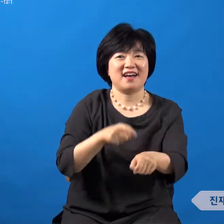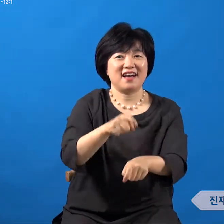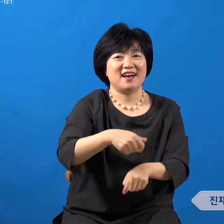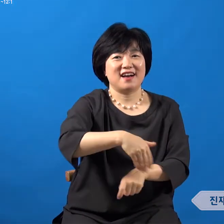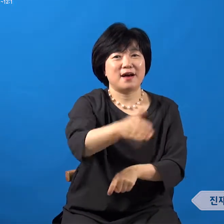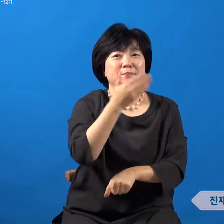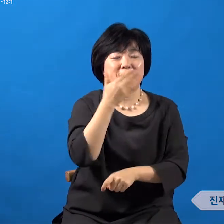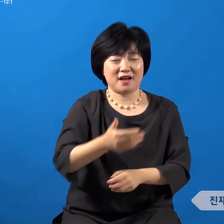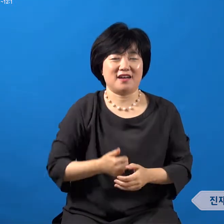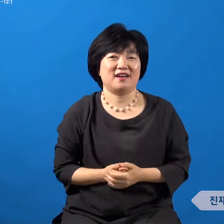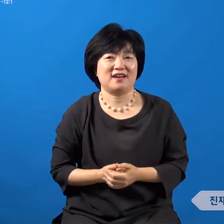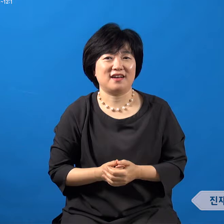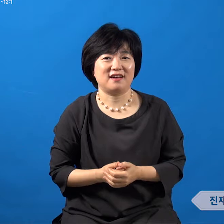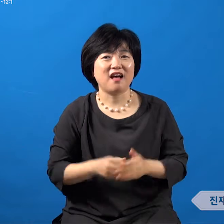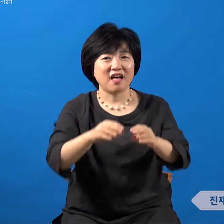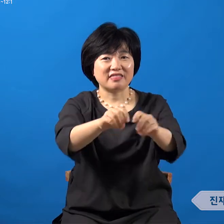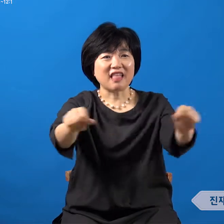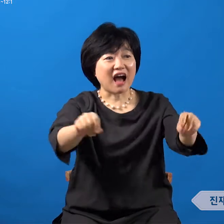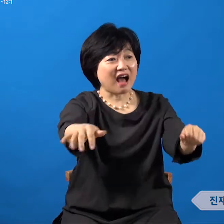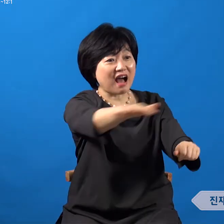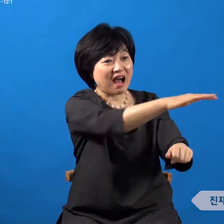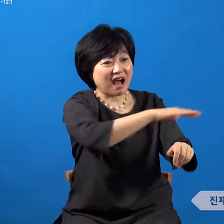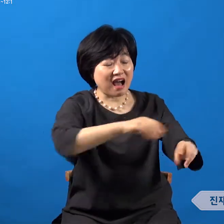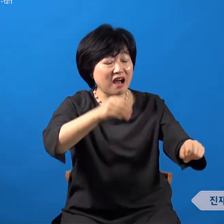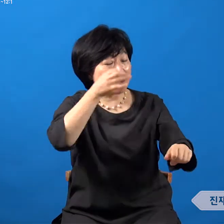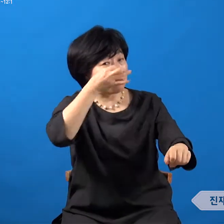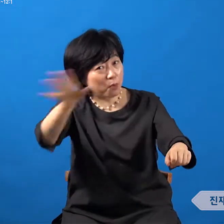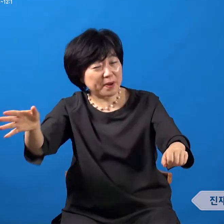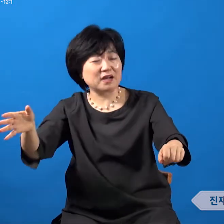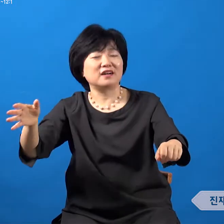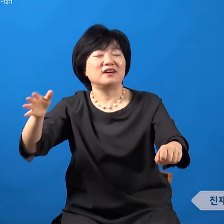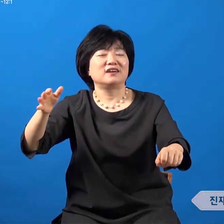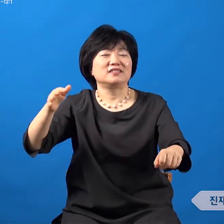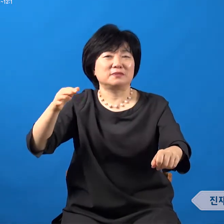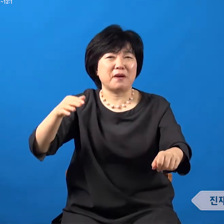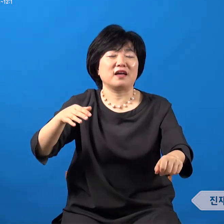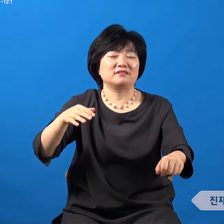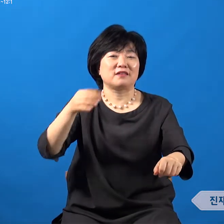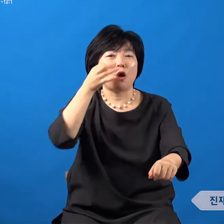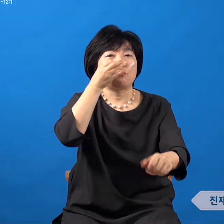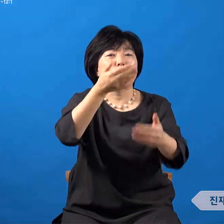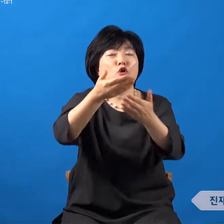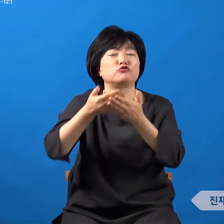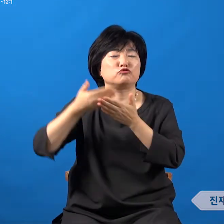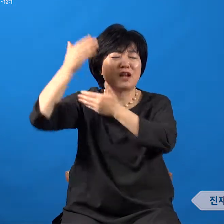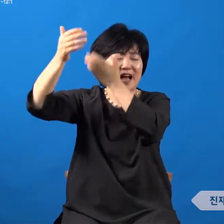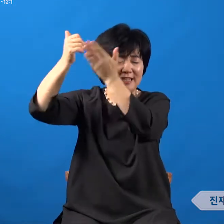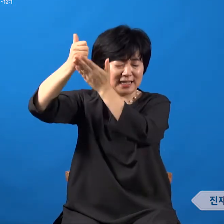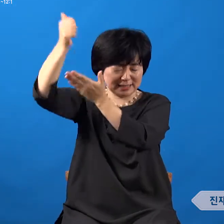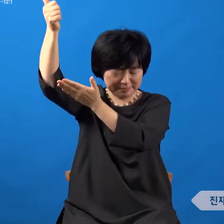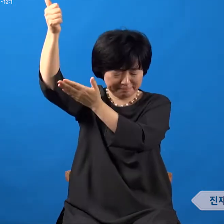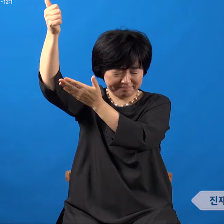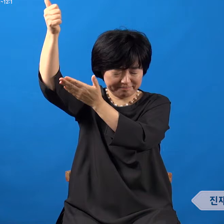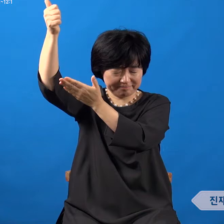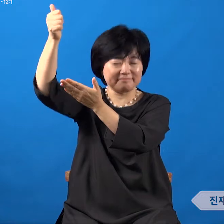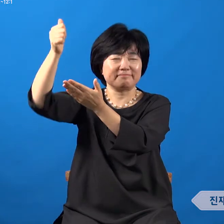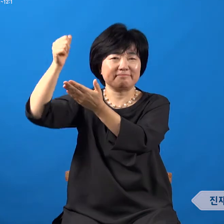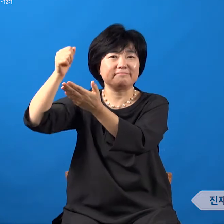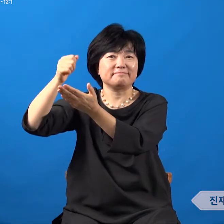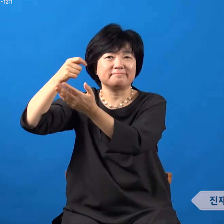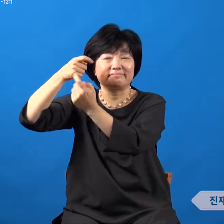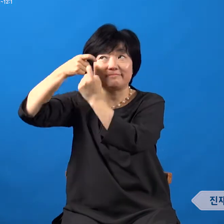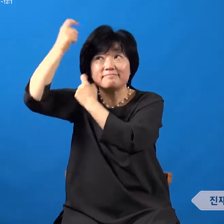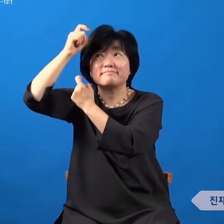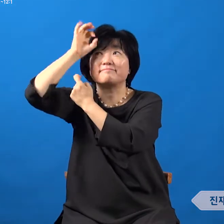모습을 봅니다. 땅은 보지 못했지만 보여줄 하나님은 그는 보았습니다.